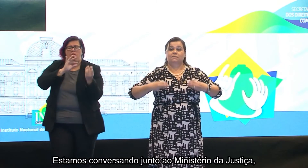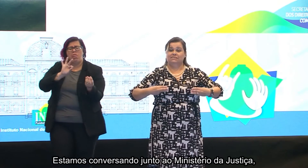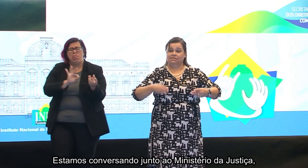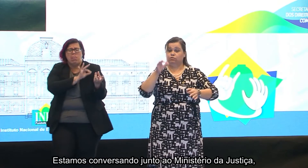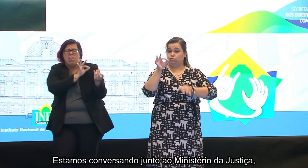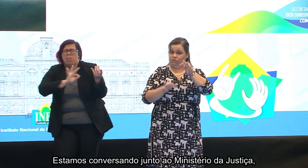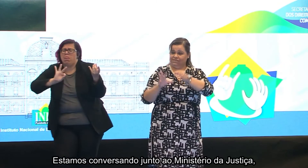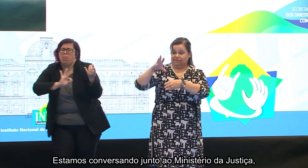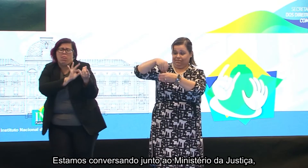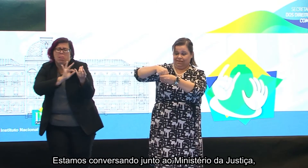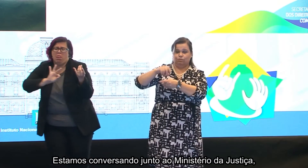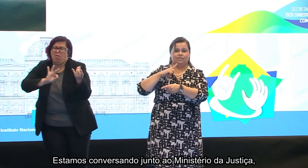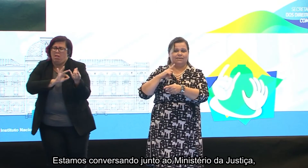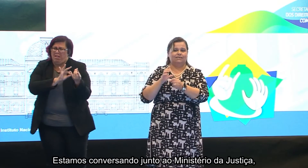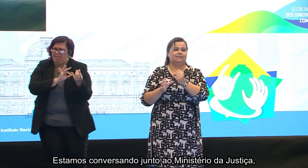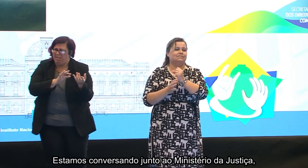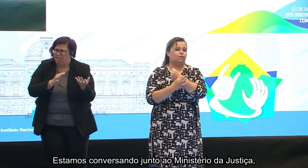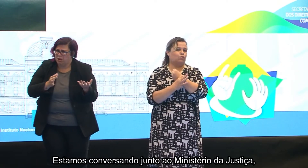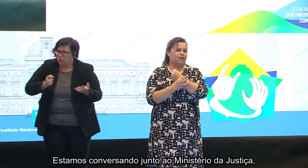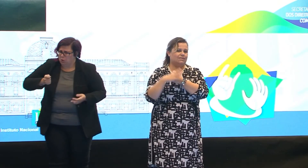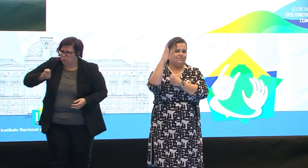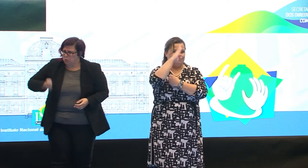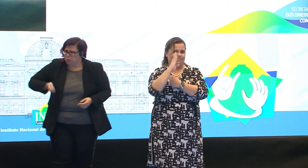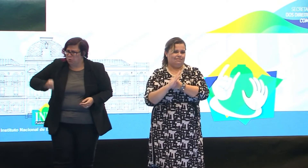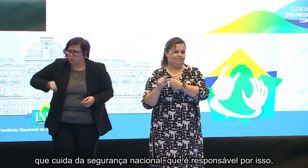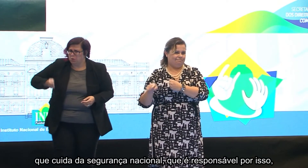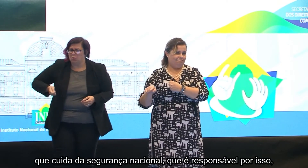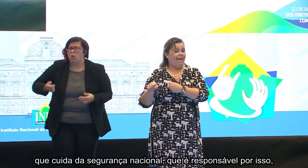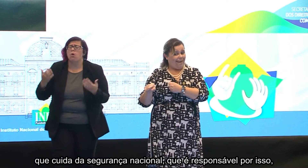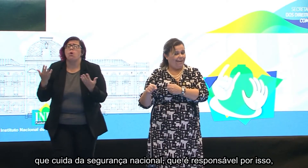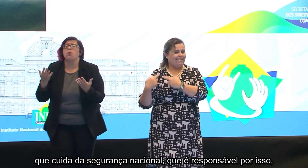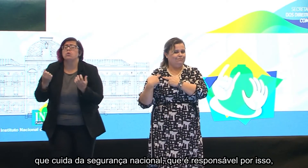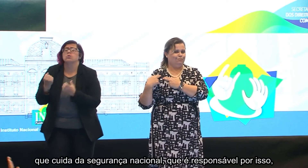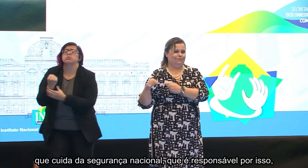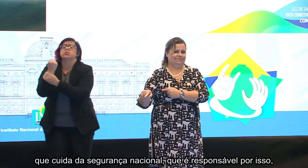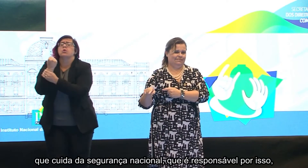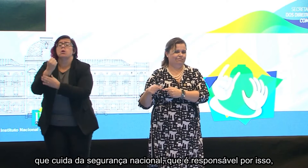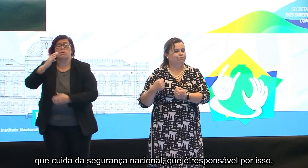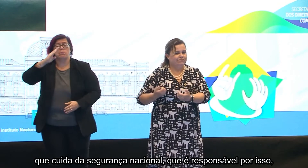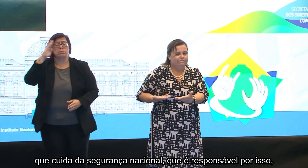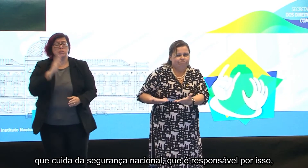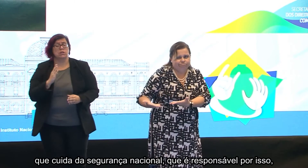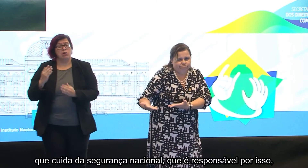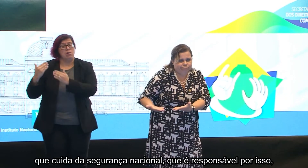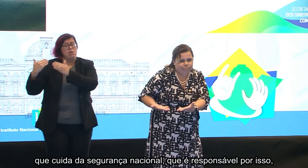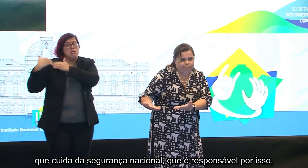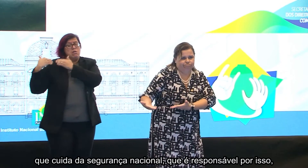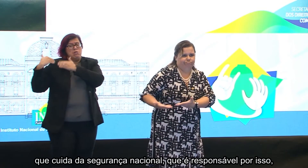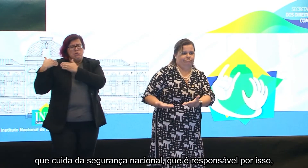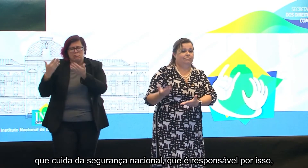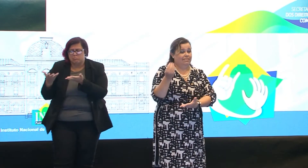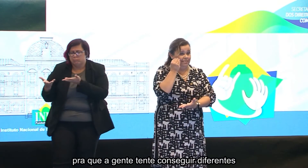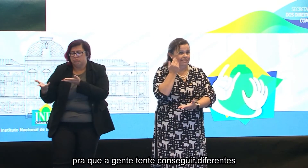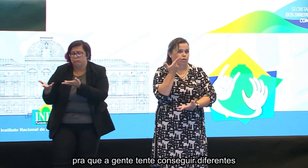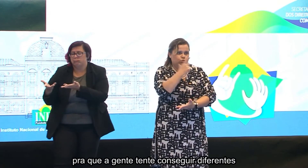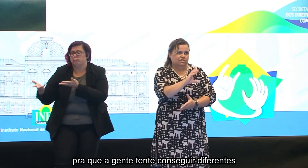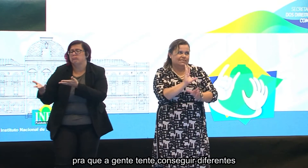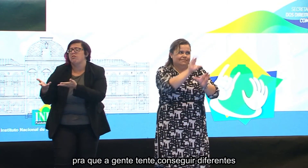estamos conversando junto ao Ministério da Justiça, que cuida da Segurança Nacional, que é responsável por isso, para que a gente